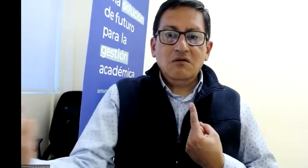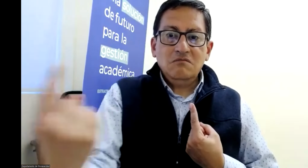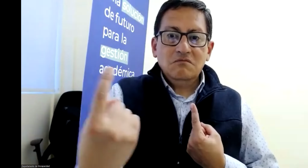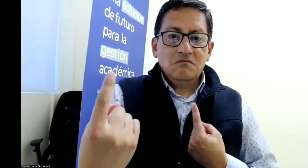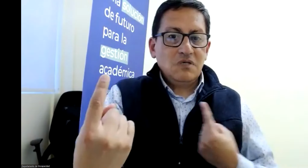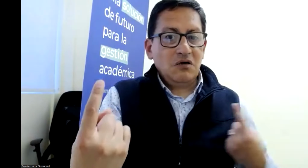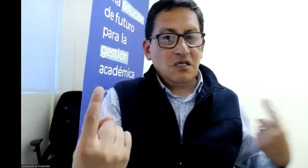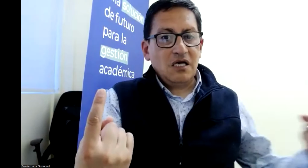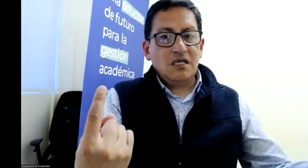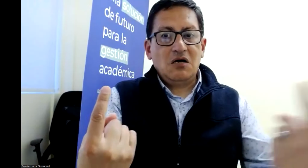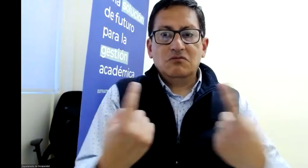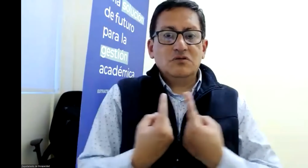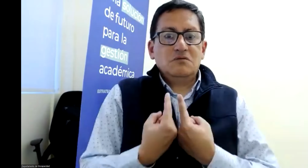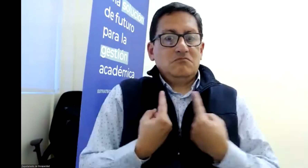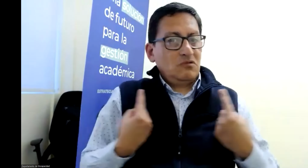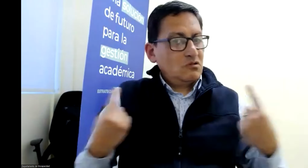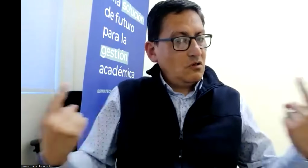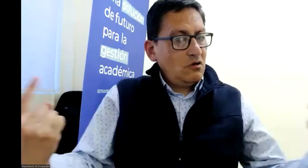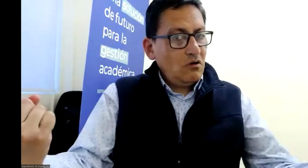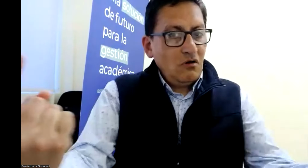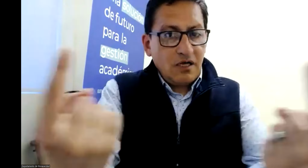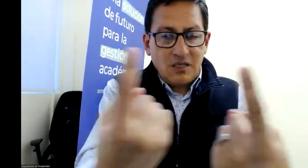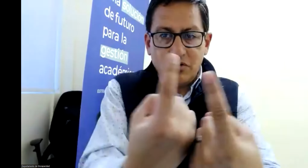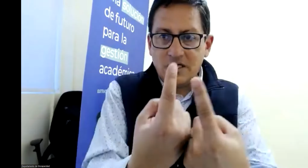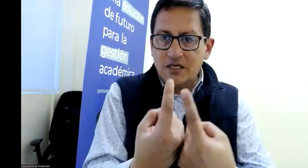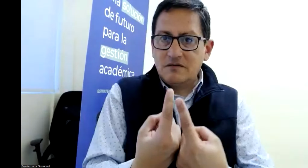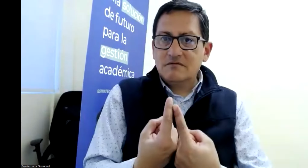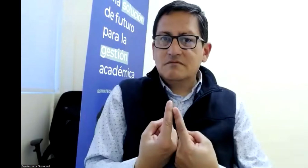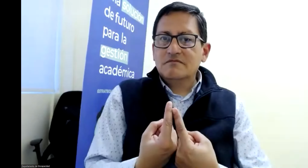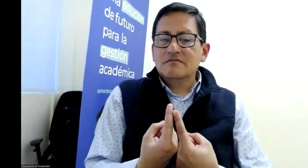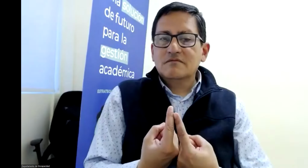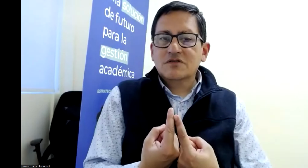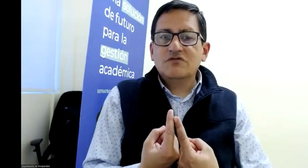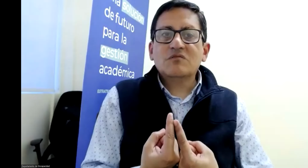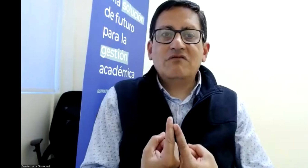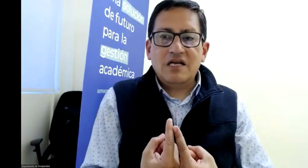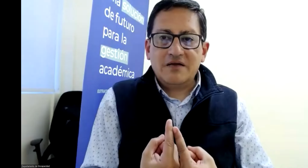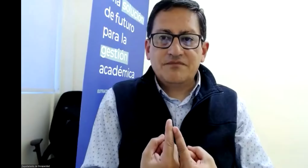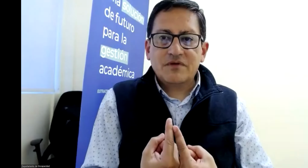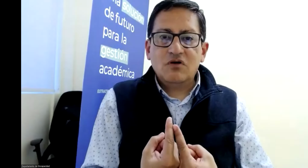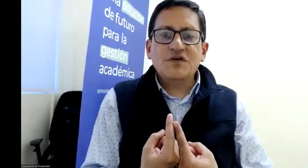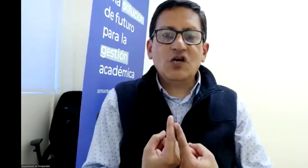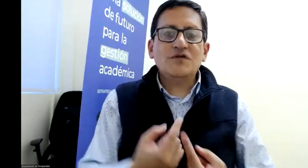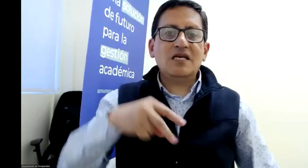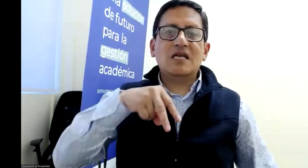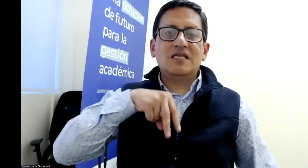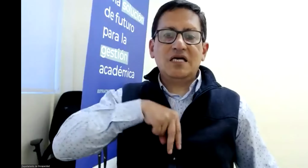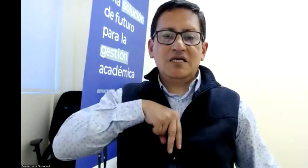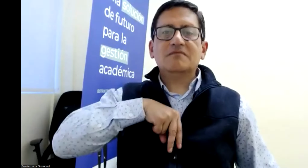lado y los que están aquí a este lado entonces todos los que estamos aquí son formas válidas oficial oficial la letra N